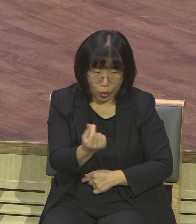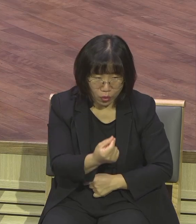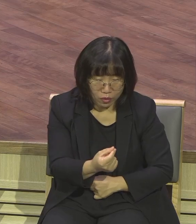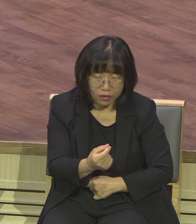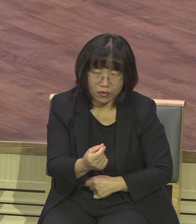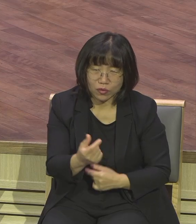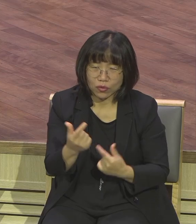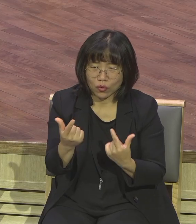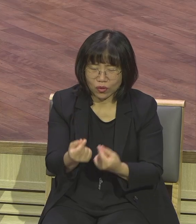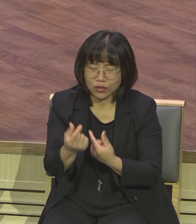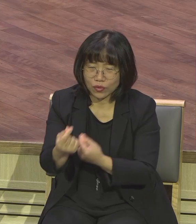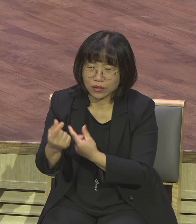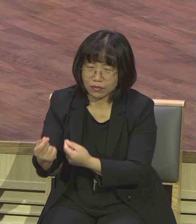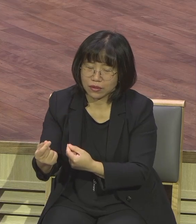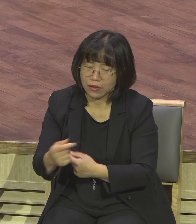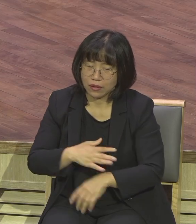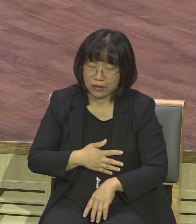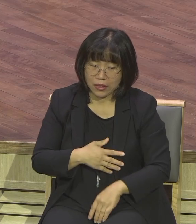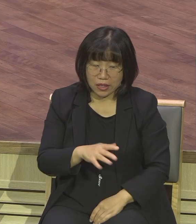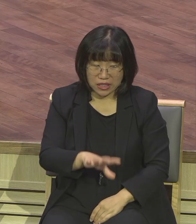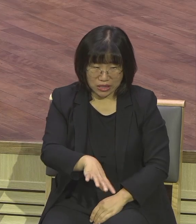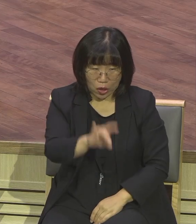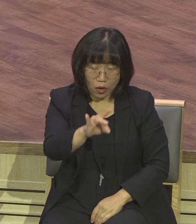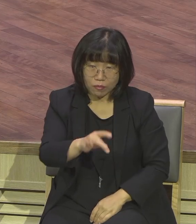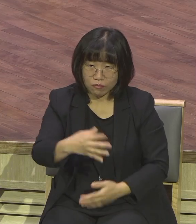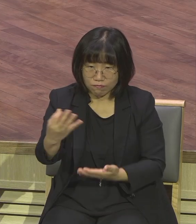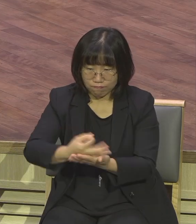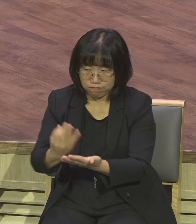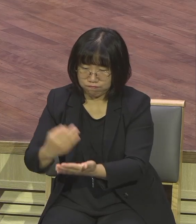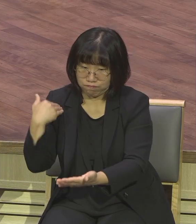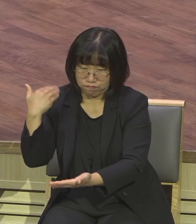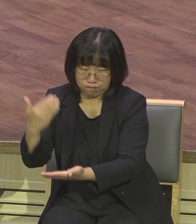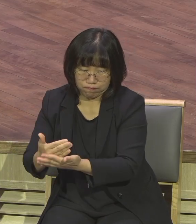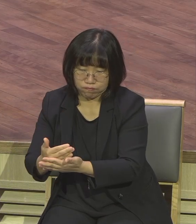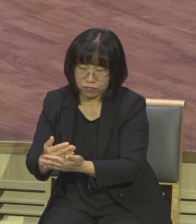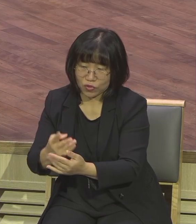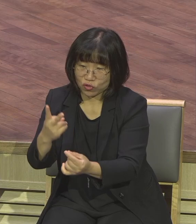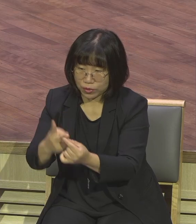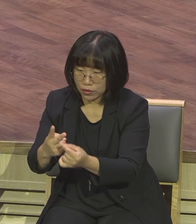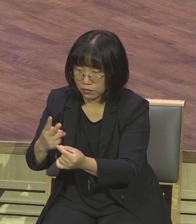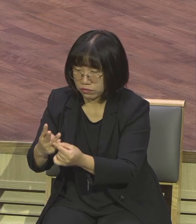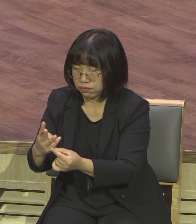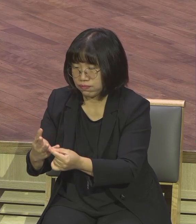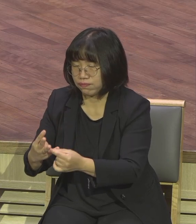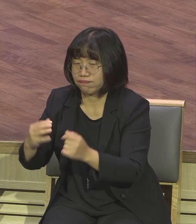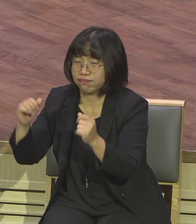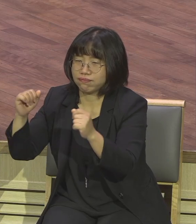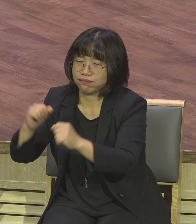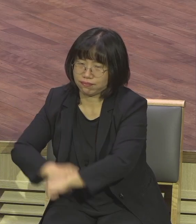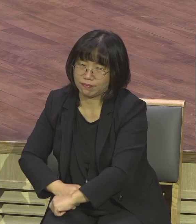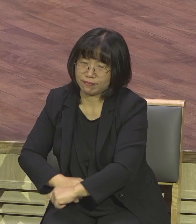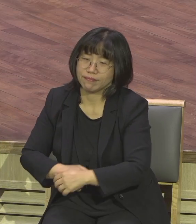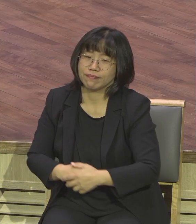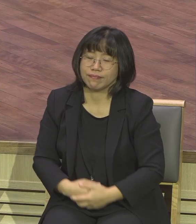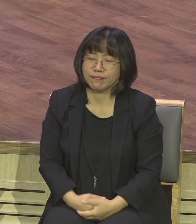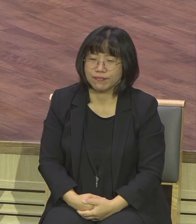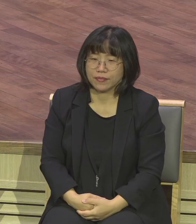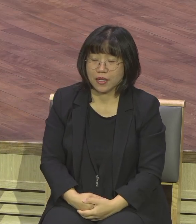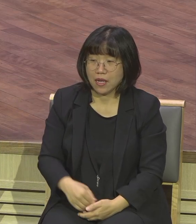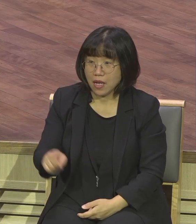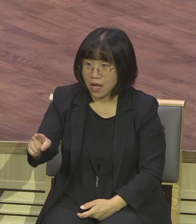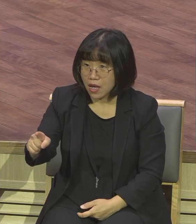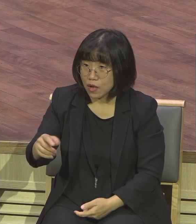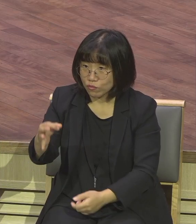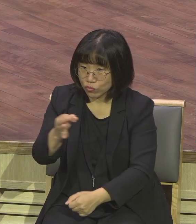맨날 따라다니죠. 그 먼저 한 사람 다 먹고 다 재미 다 버리고 다 던지놓으면 근데 뒤에 와 가지고 다 망하고. 뭐